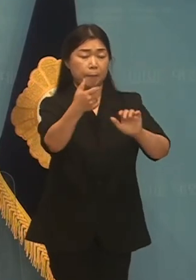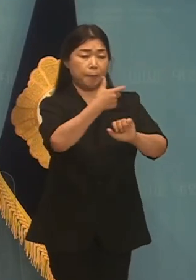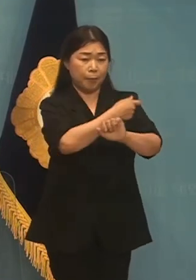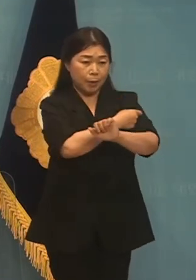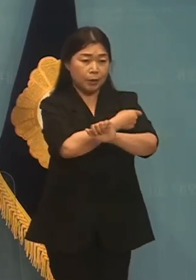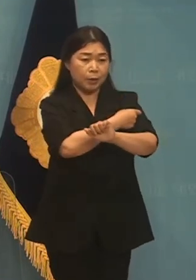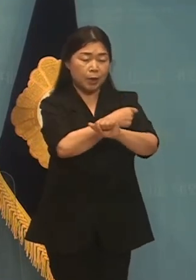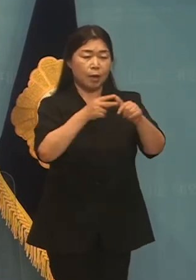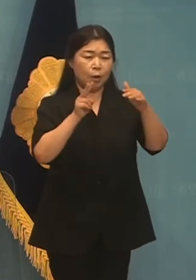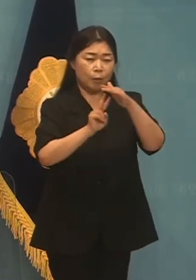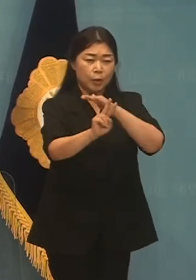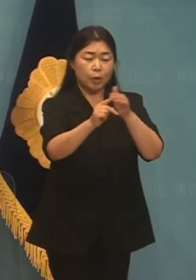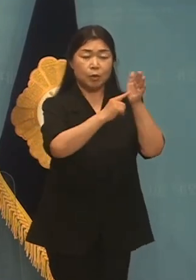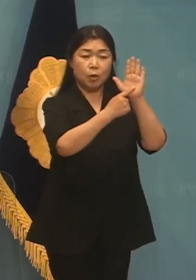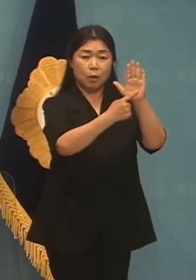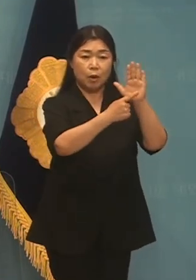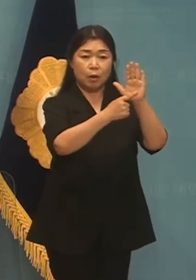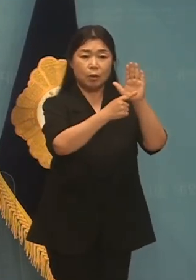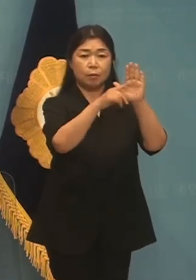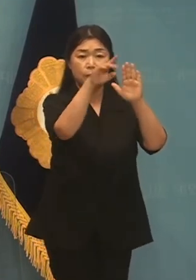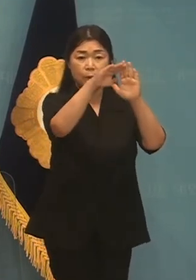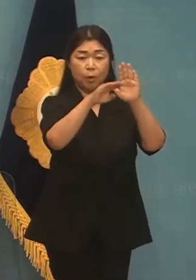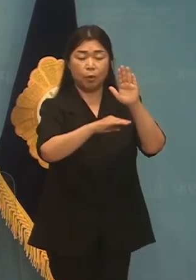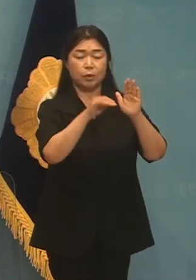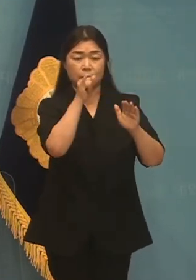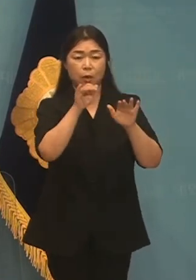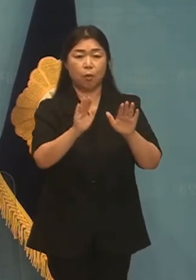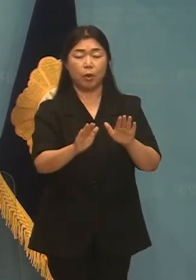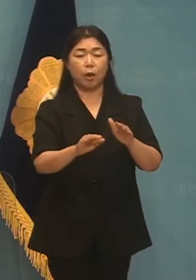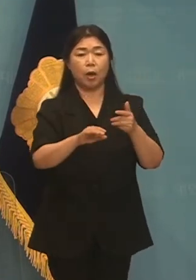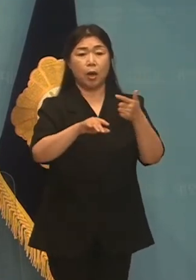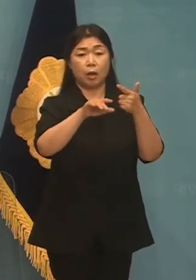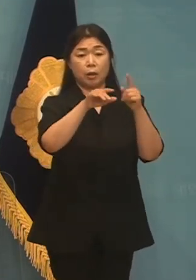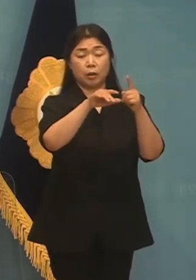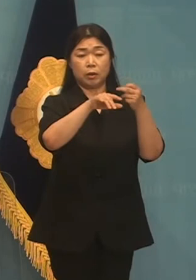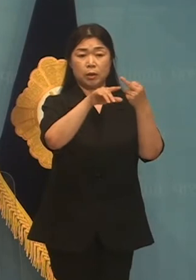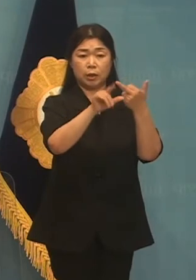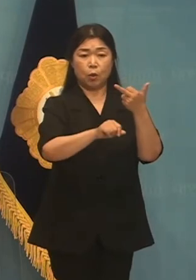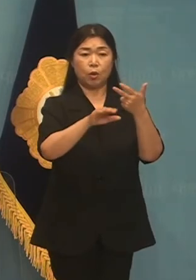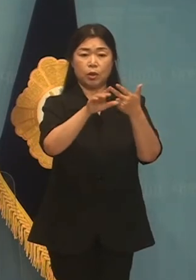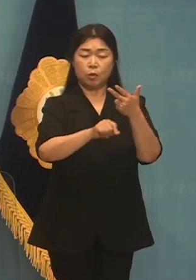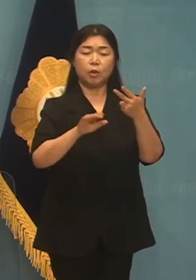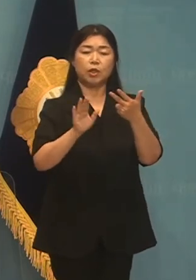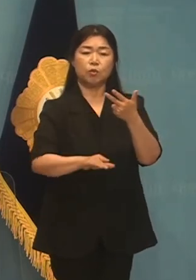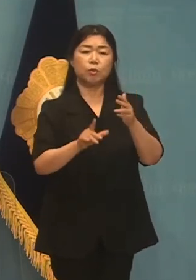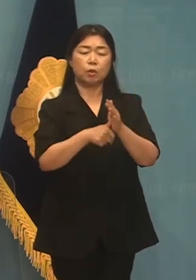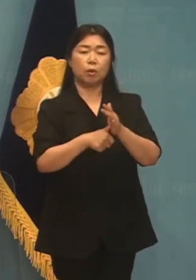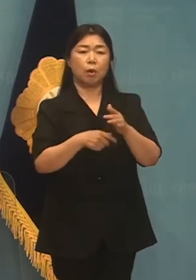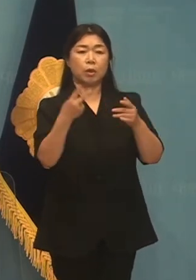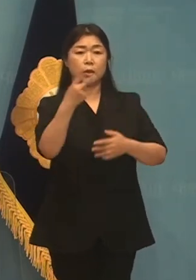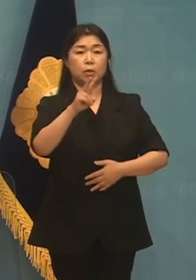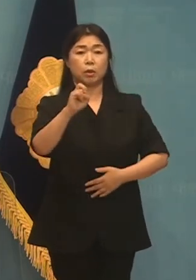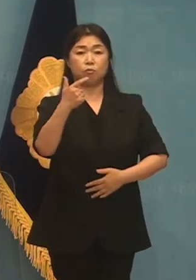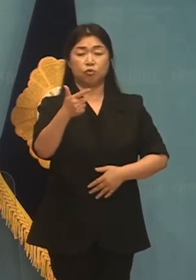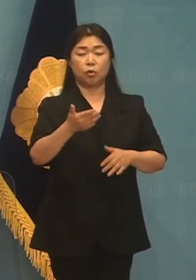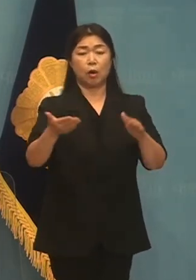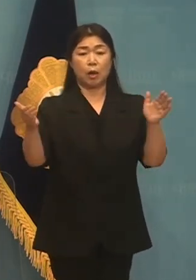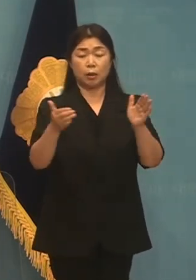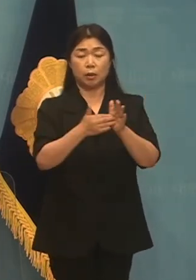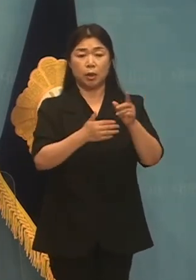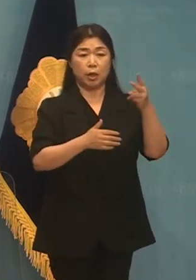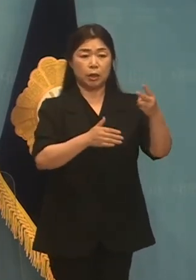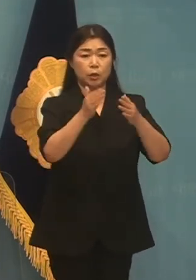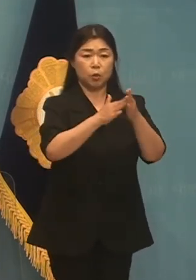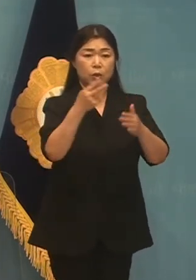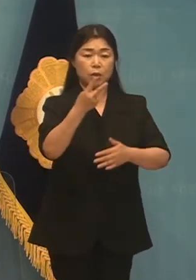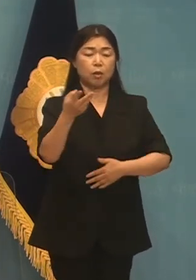비전 전략을 발표했습니다. 당장 올해 하반기부터 2026년까지 2조 2천억